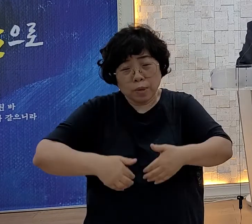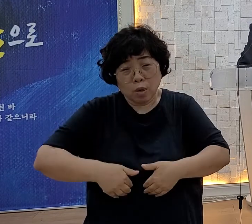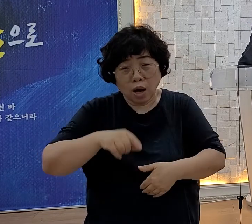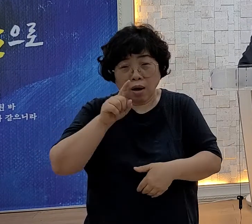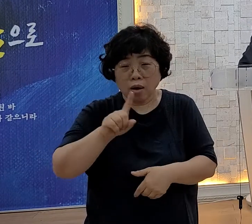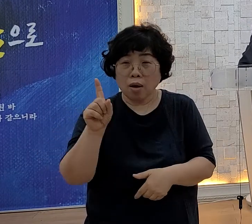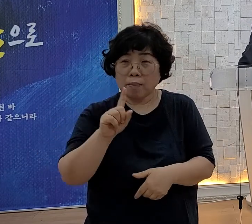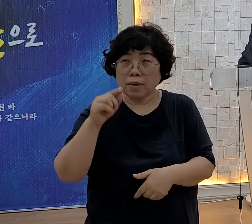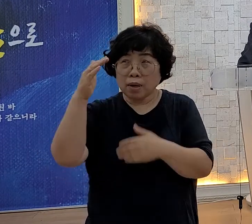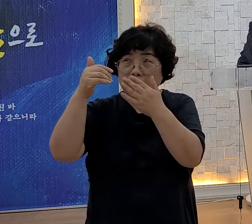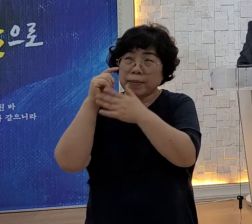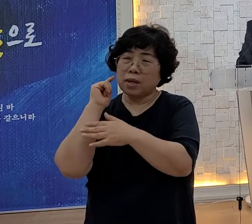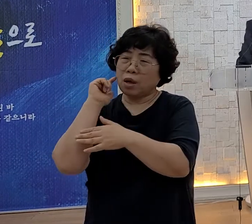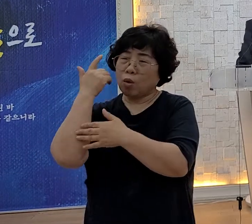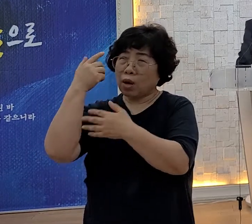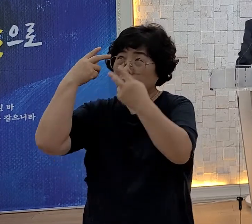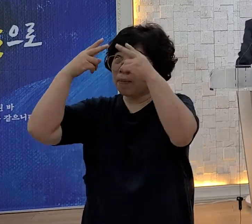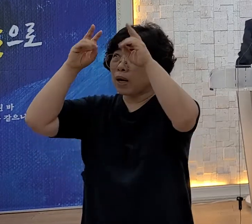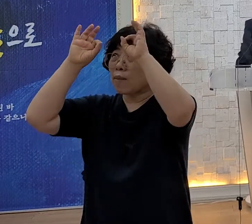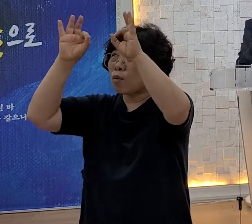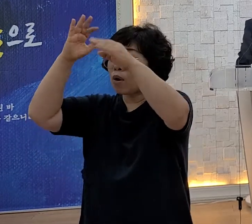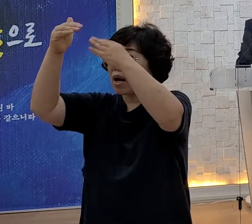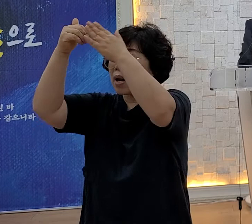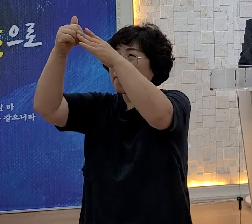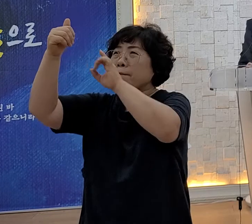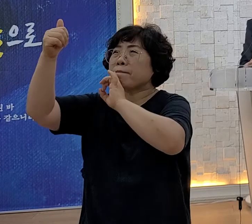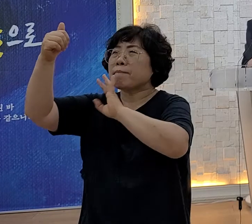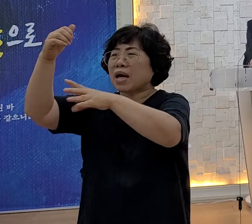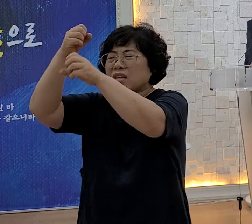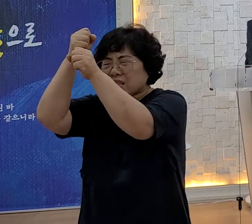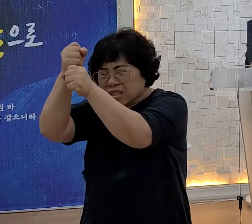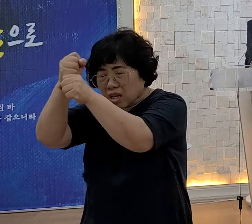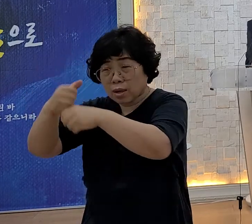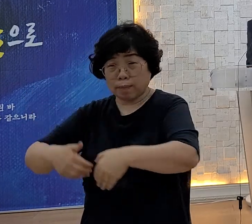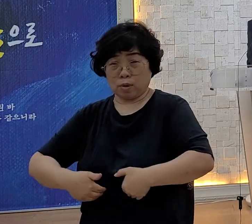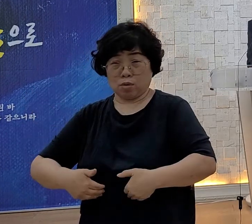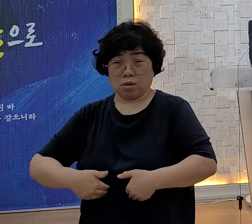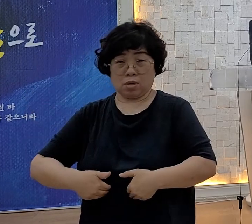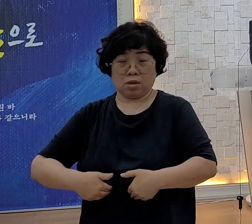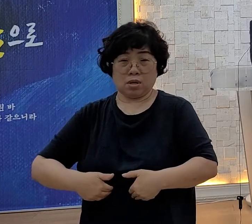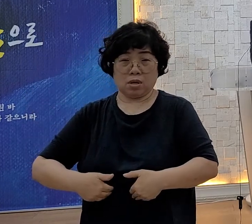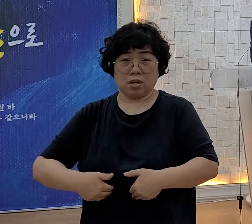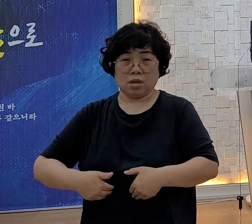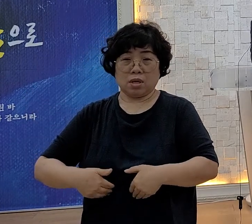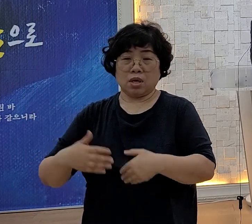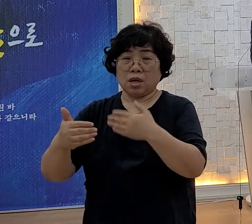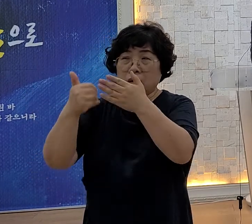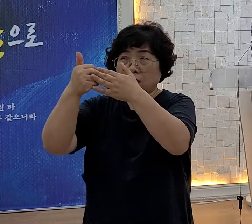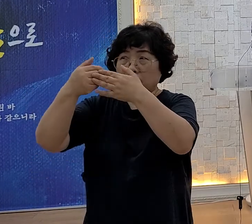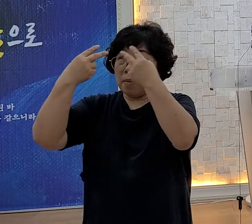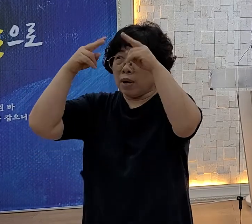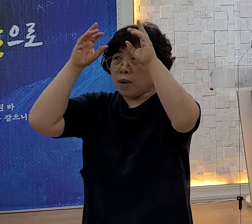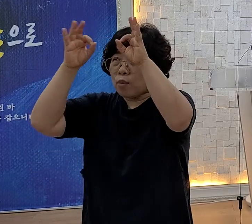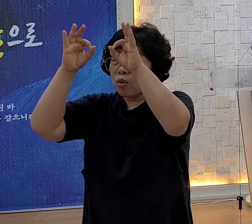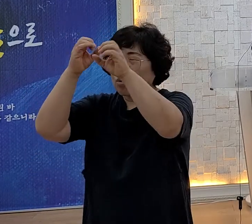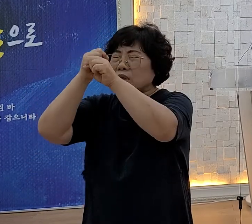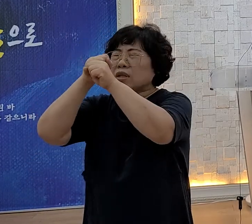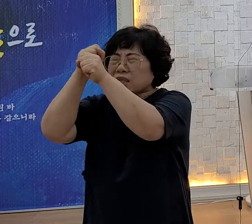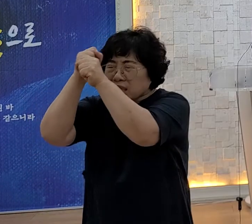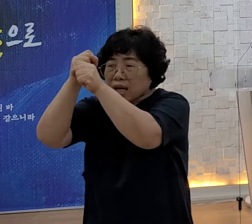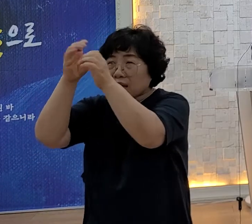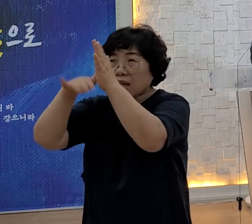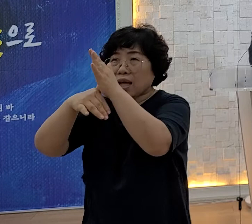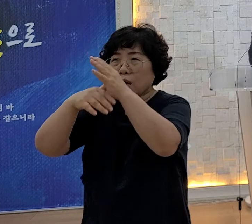바라보고 하나님만을 의지해야만 그 연단과 환난의 과정을 견디고